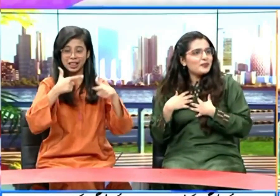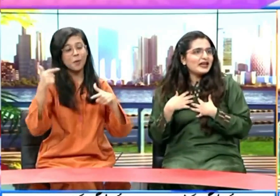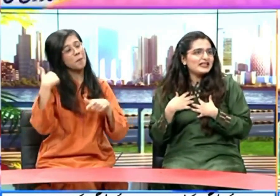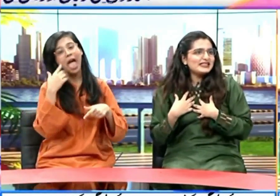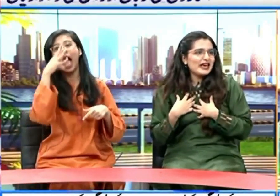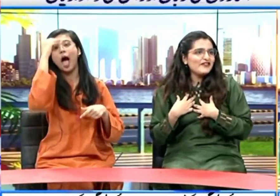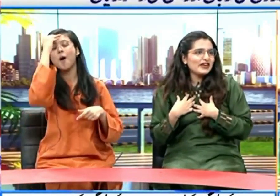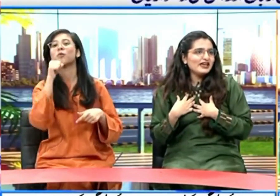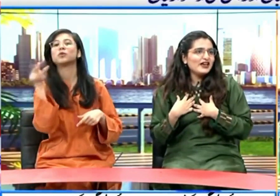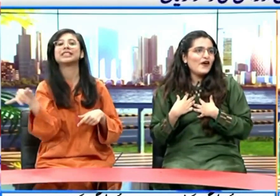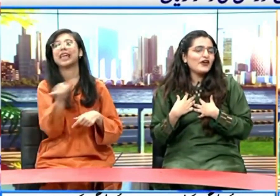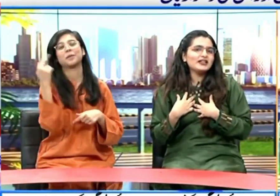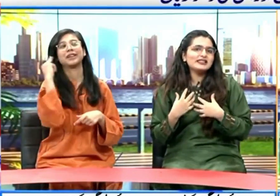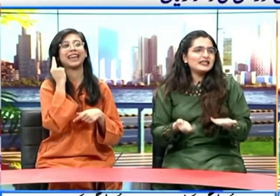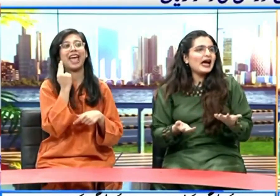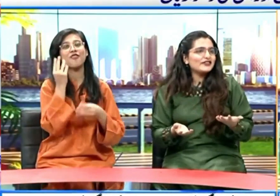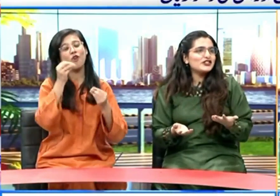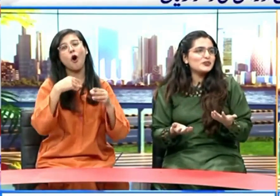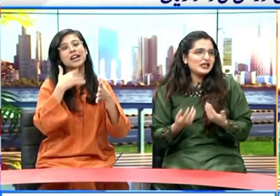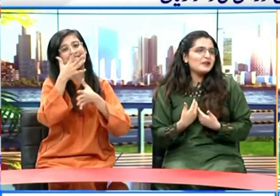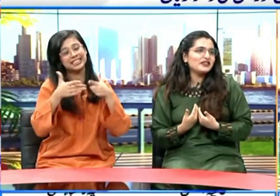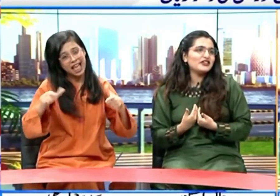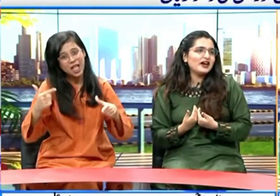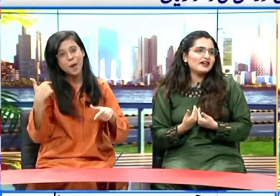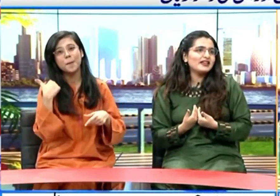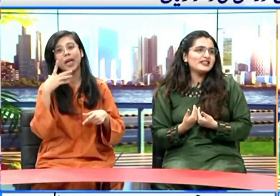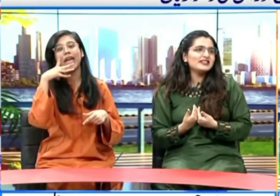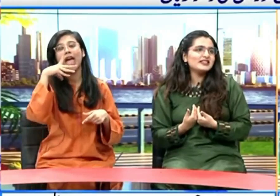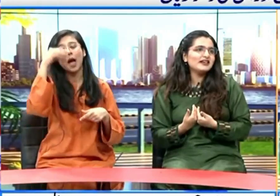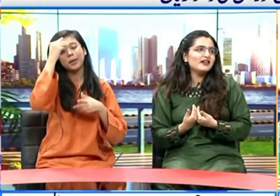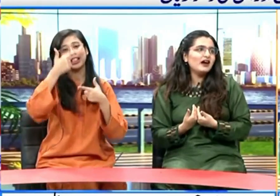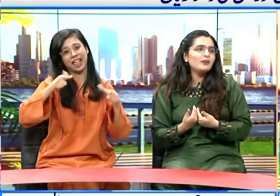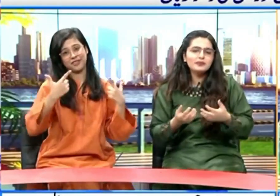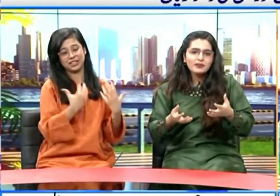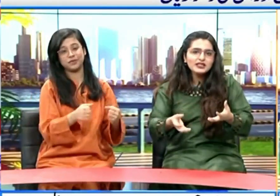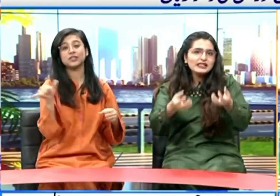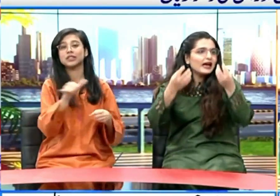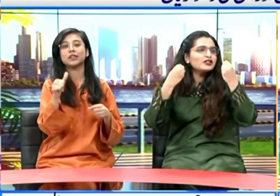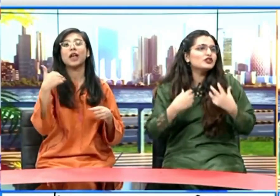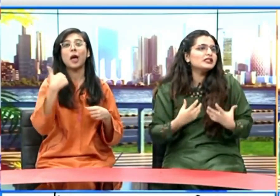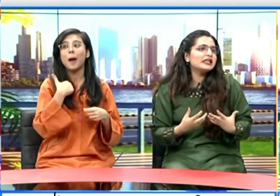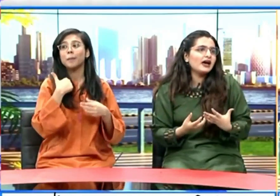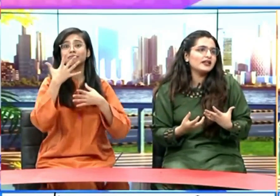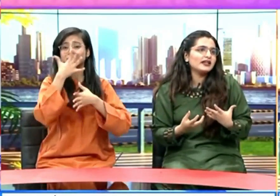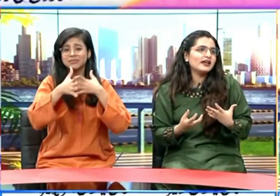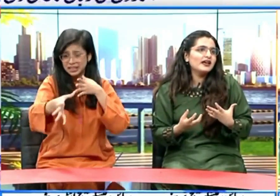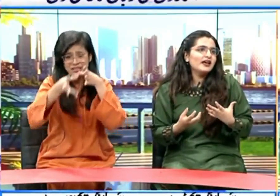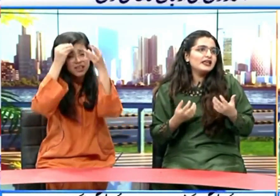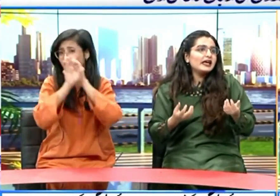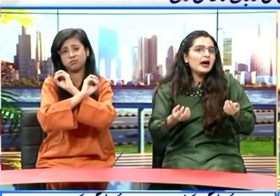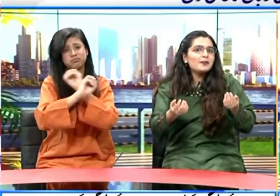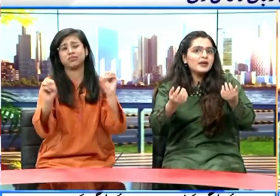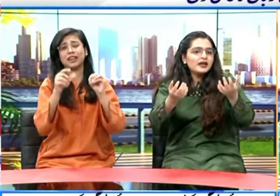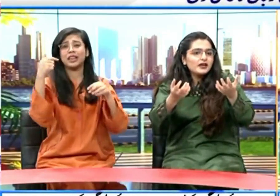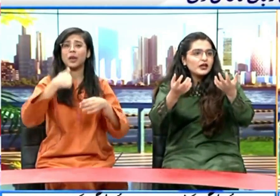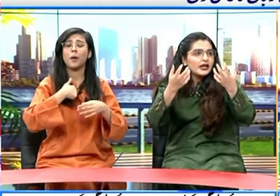بھی پیرنٹس ڈیف ہیں اور سائن لینگویج میری مدر ٹنگ ہے. جس طرح ہم نے اس لینگویج کو سیکھا نہیں ہے, یہ